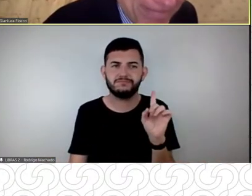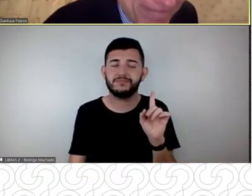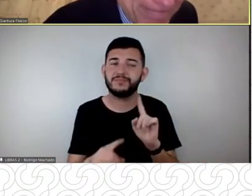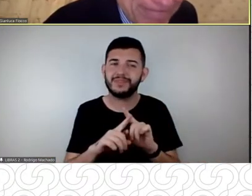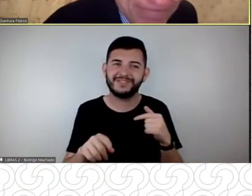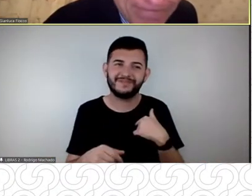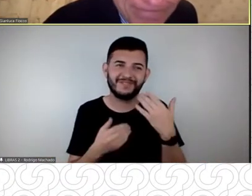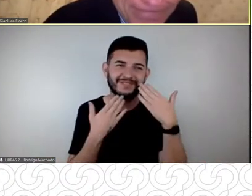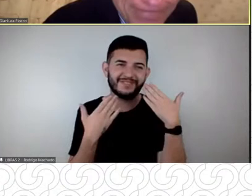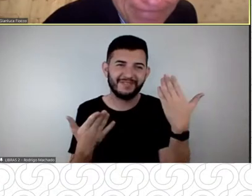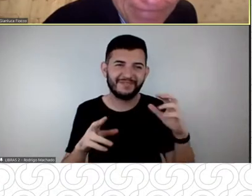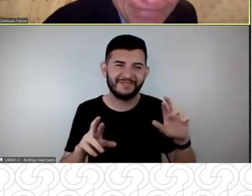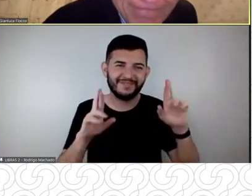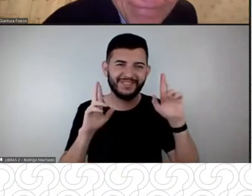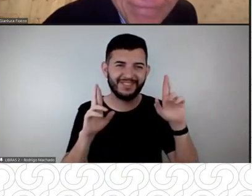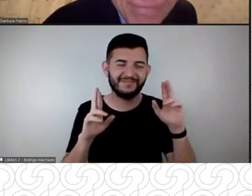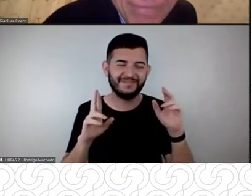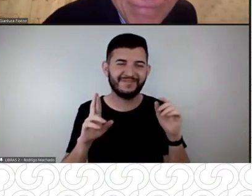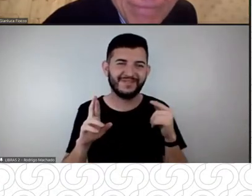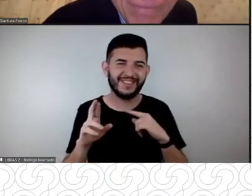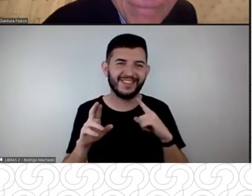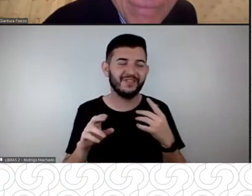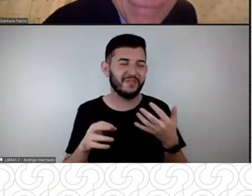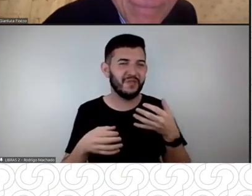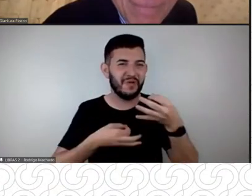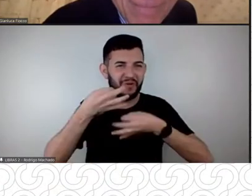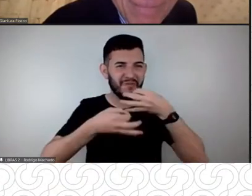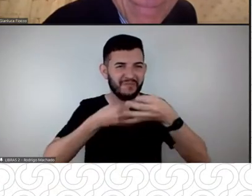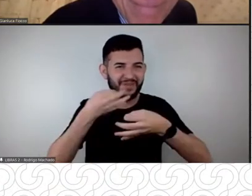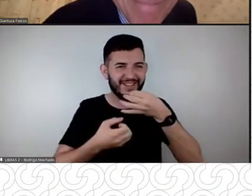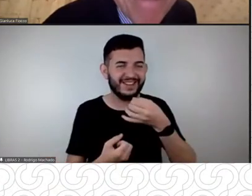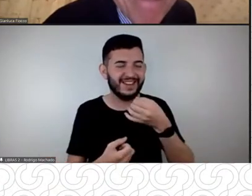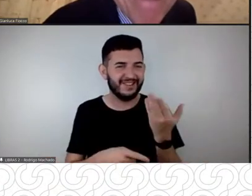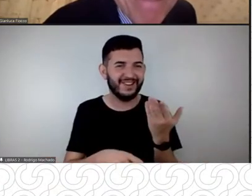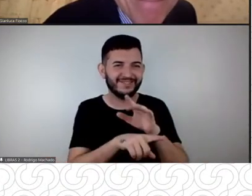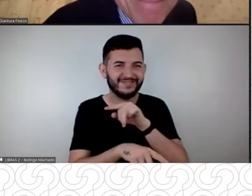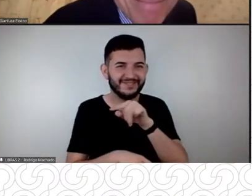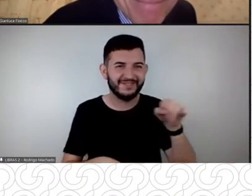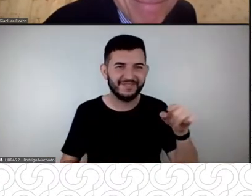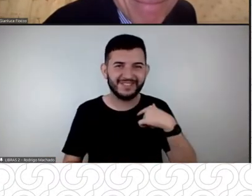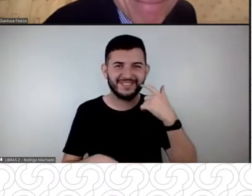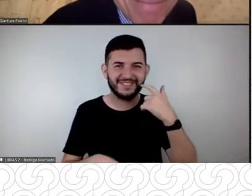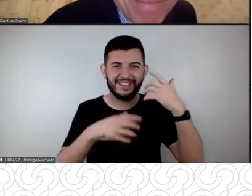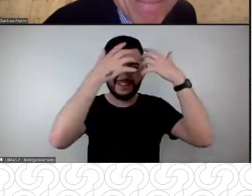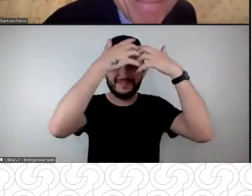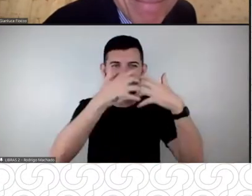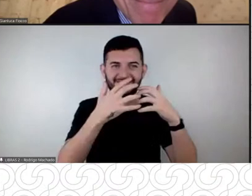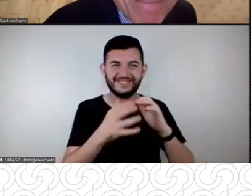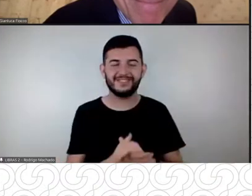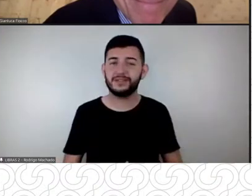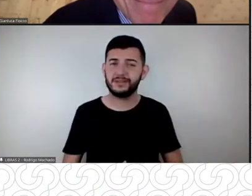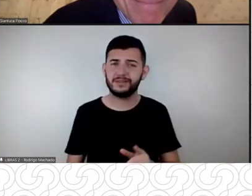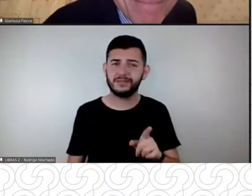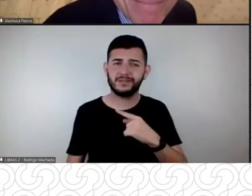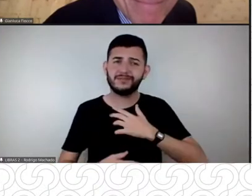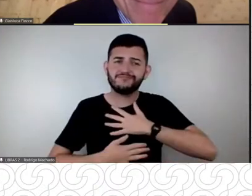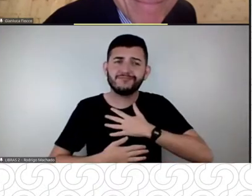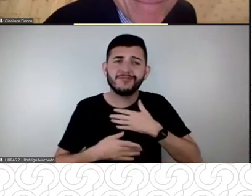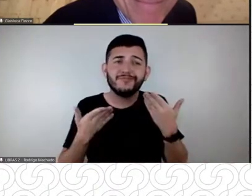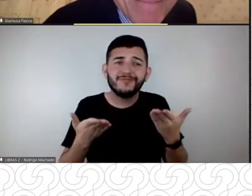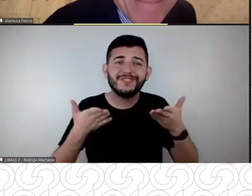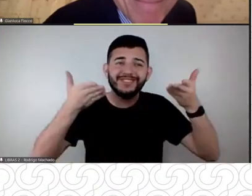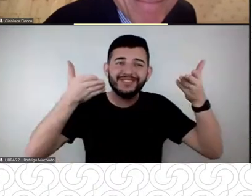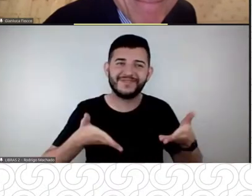maneira à reflexão. Nós agradecemos muito a sua participação aqui.